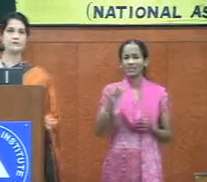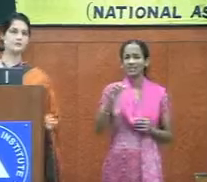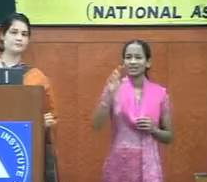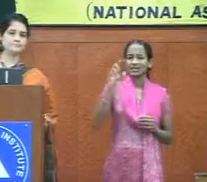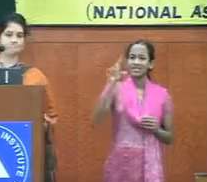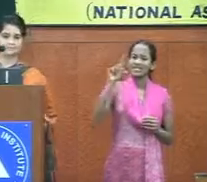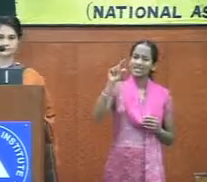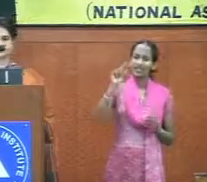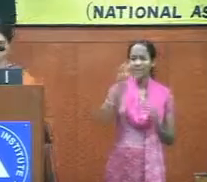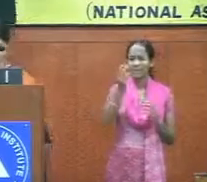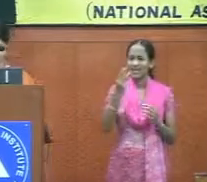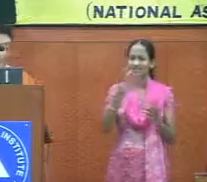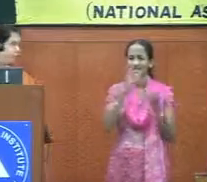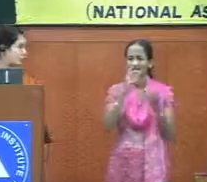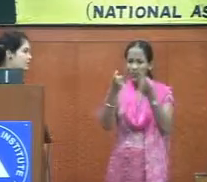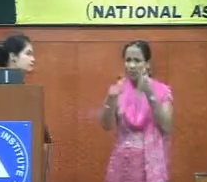सेशन